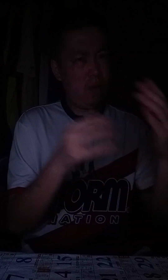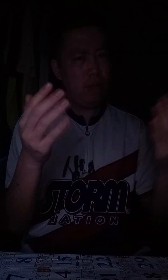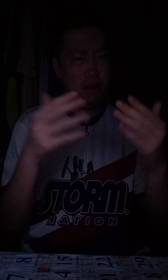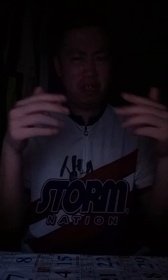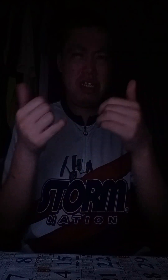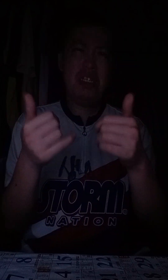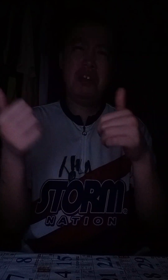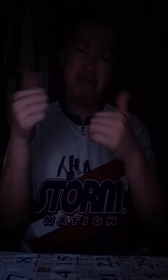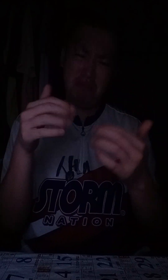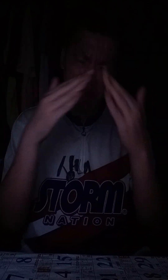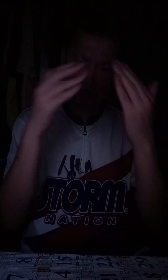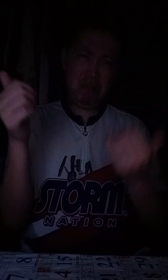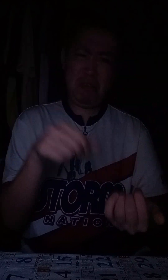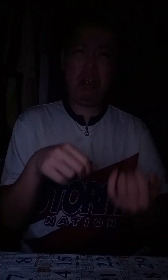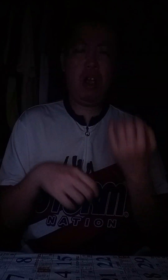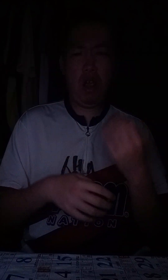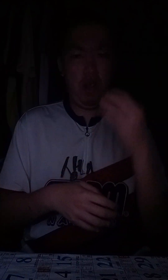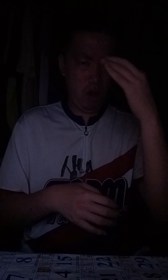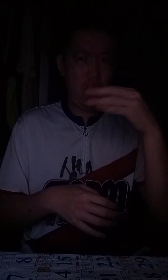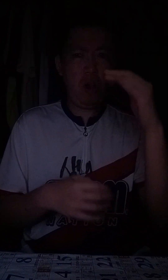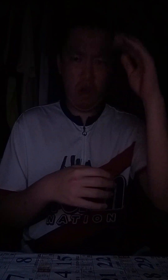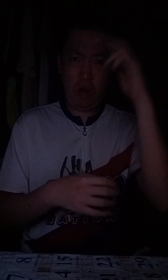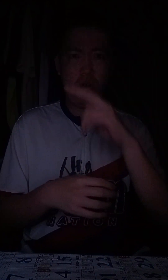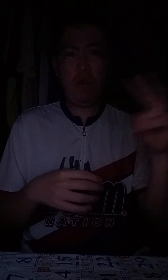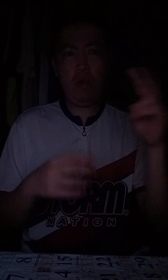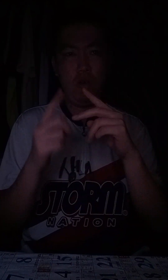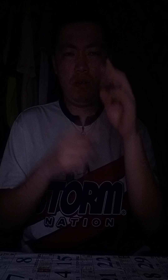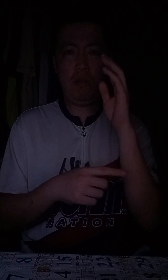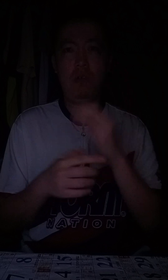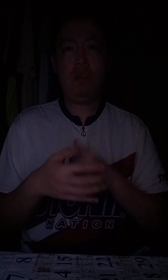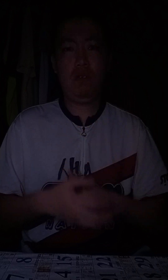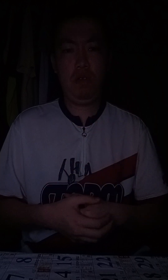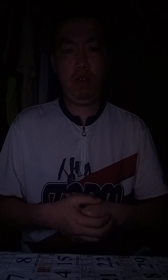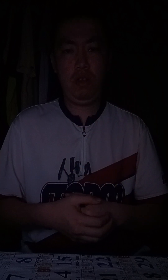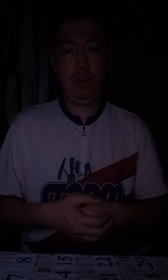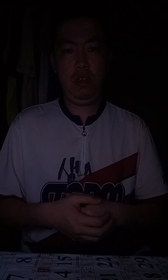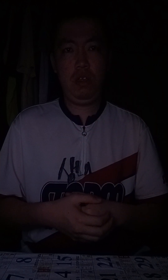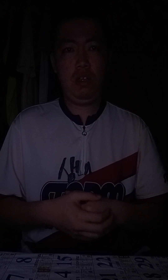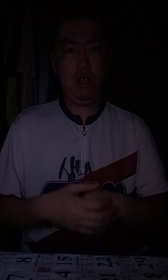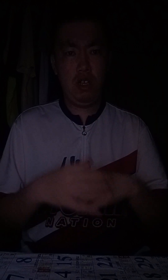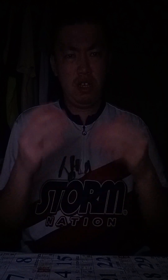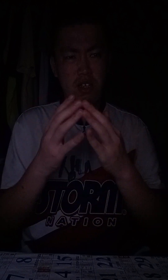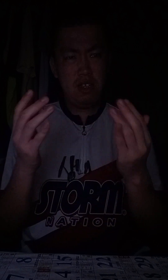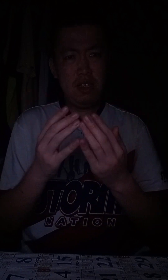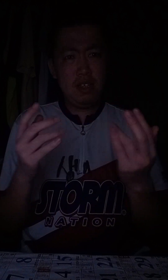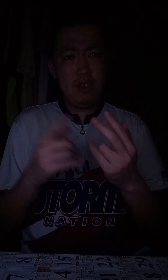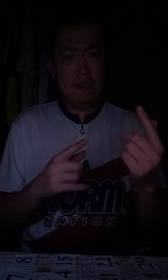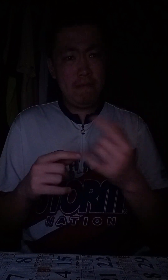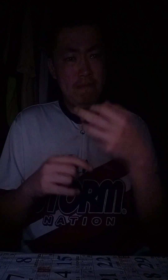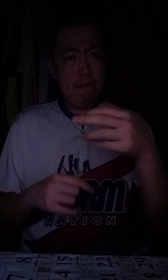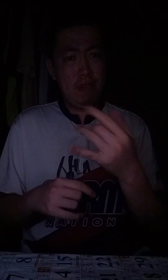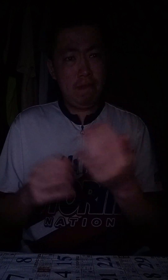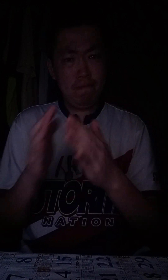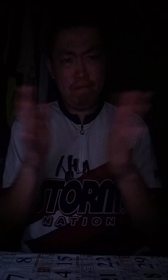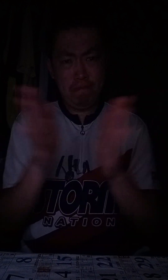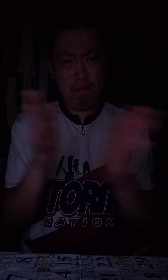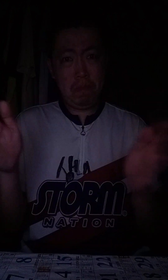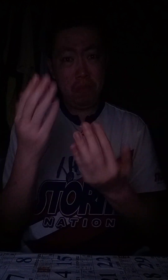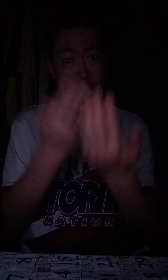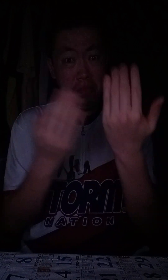잃었습니다. 우전으로 불이 난 것으로 추정됩니다. Começou a pegar fogo de frente à nossa casa, não deu tempo. O menino quase morre queimado